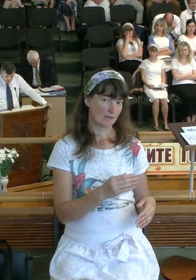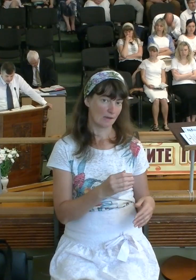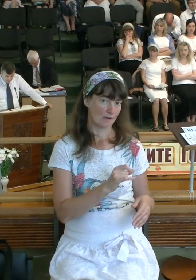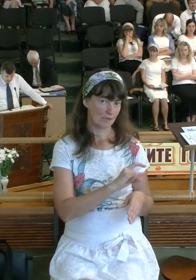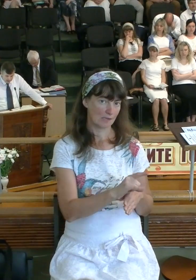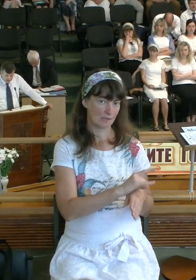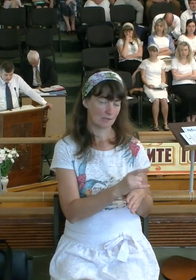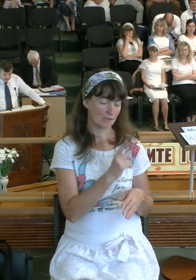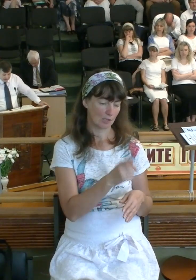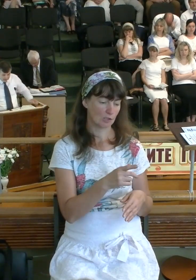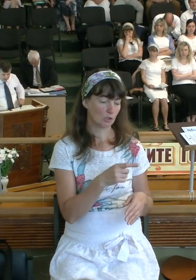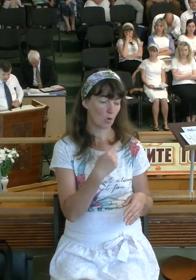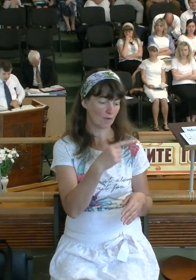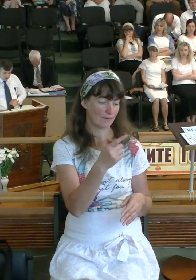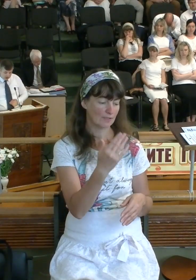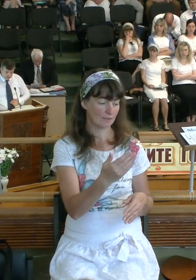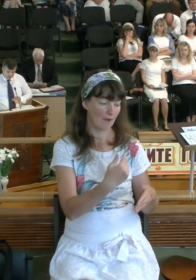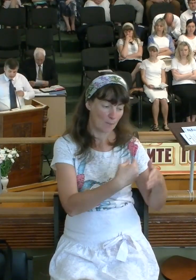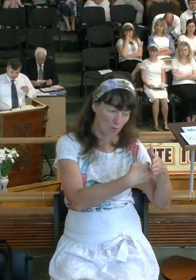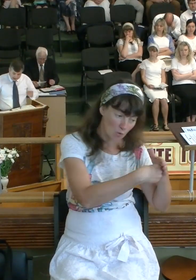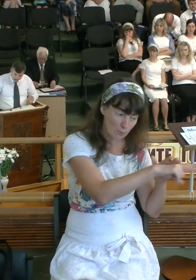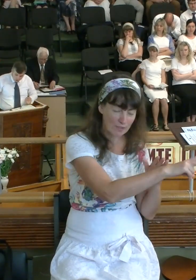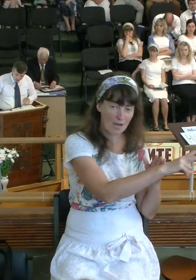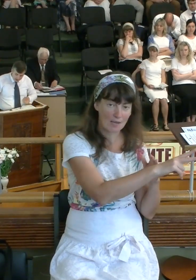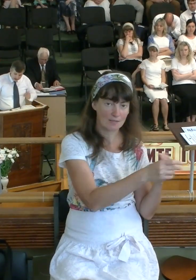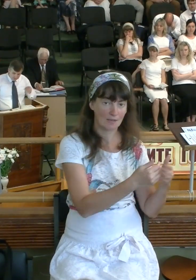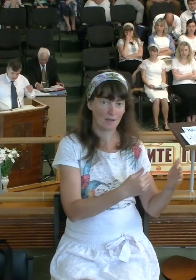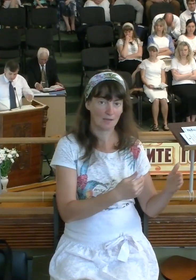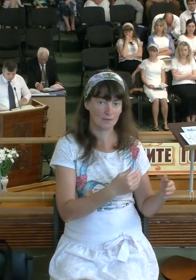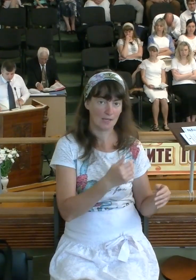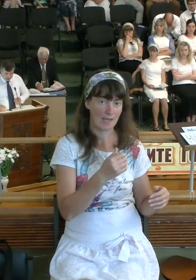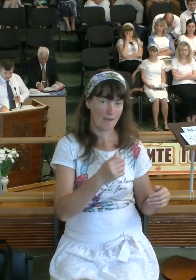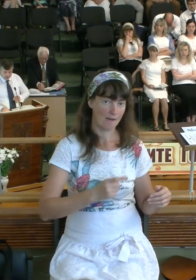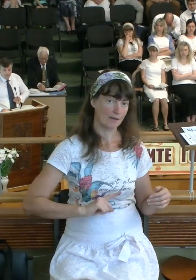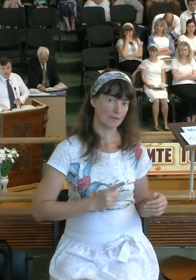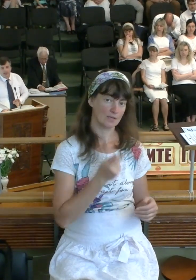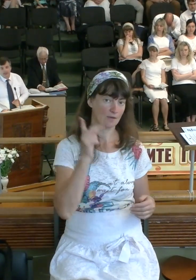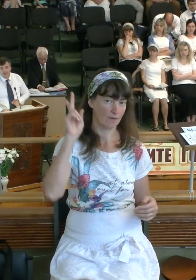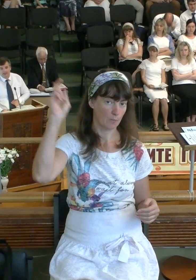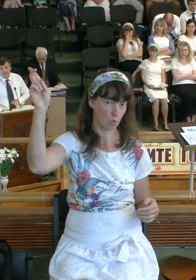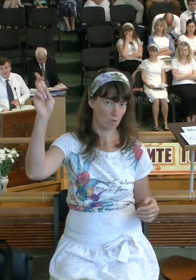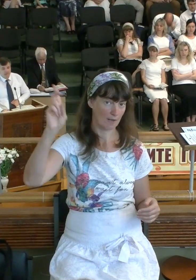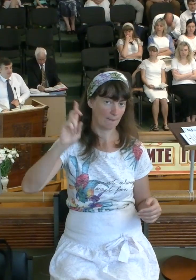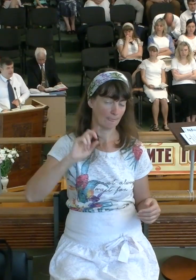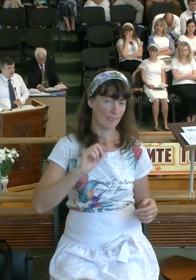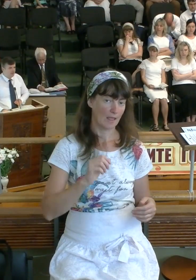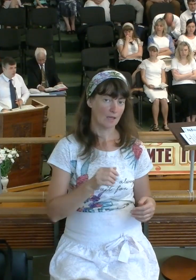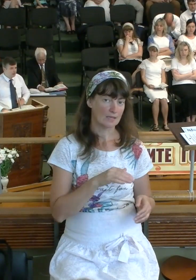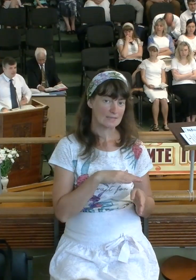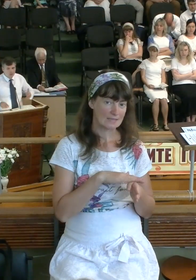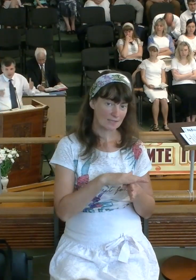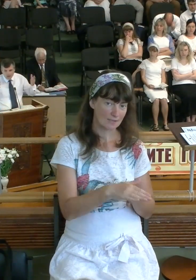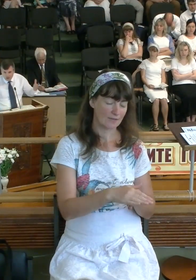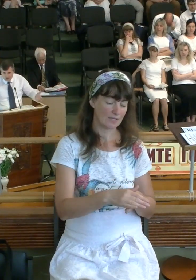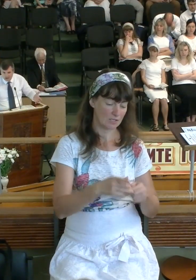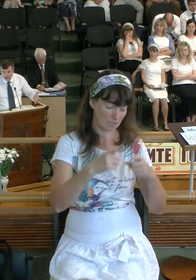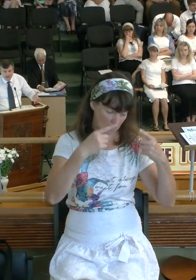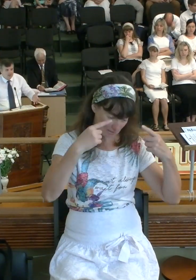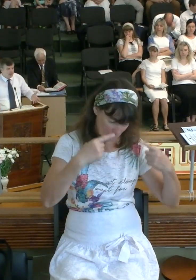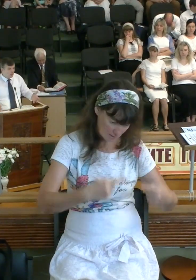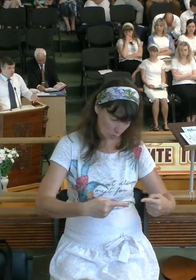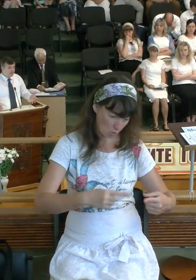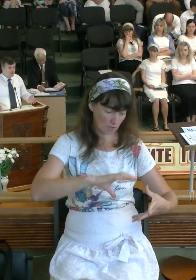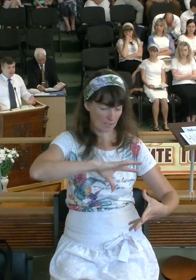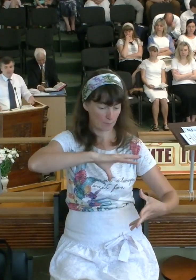будущего гнева? Сотворите же достойный плод покаяния. Посмотрите, идут к нему